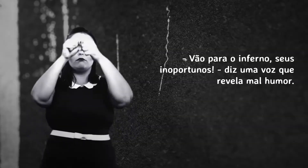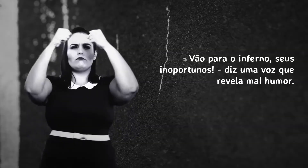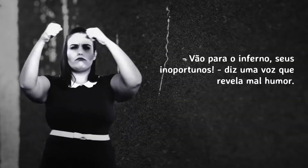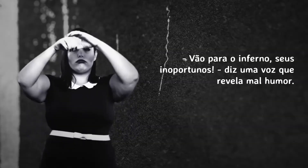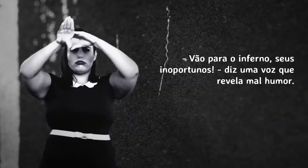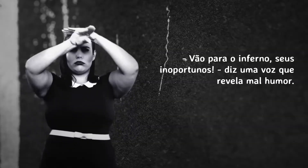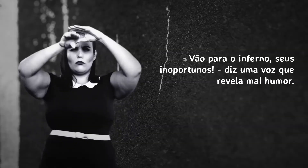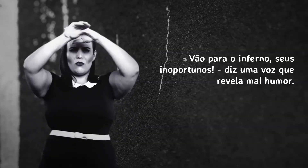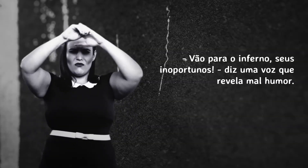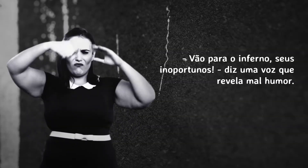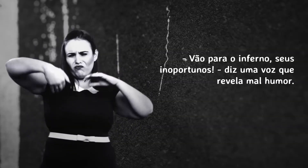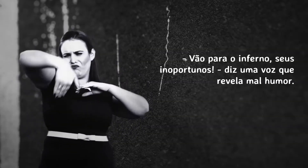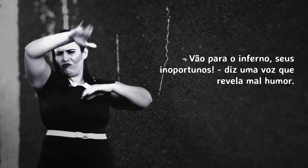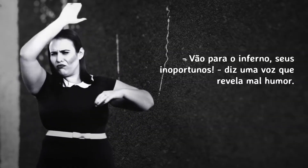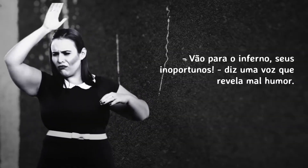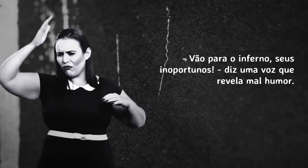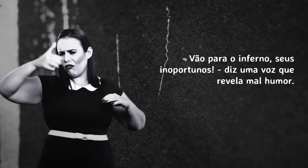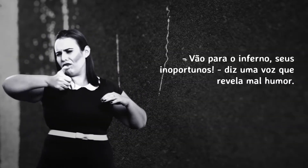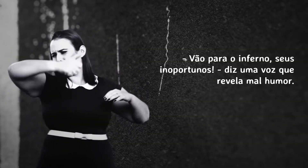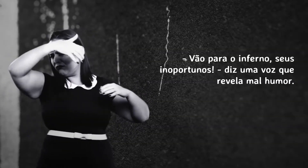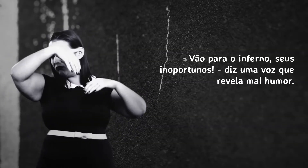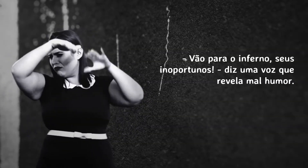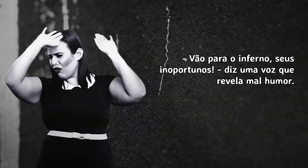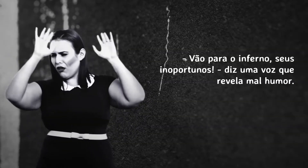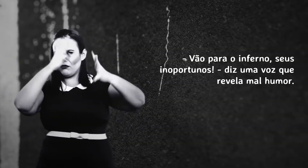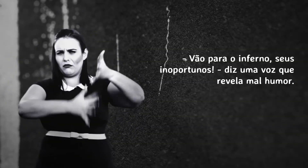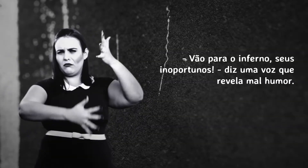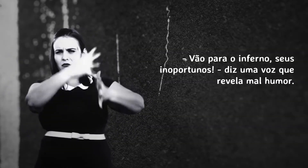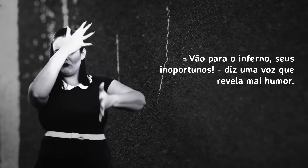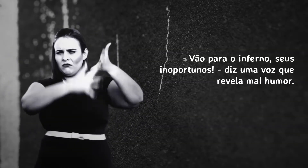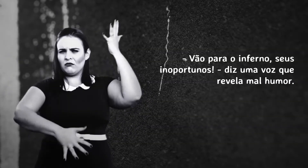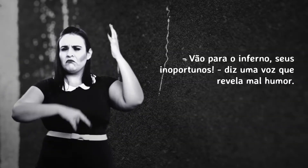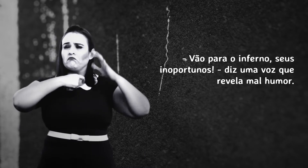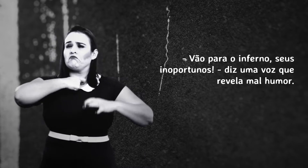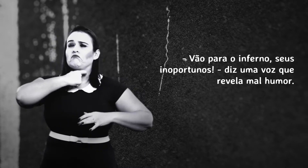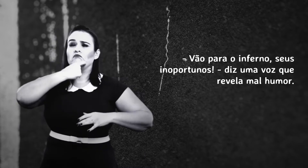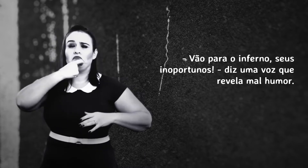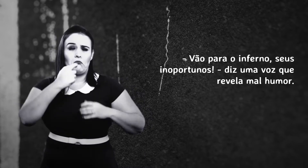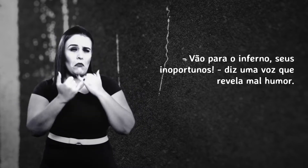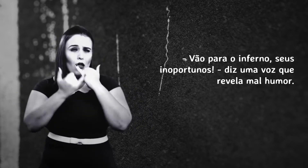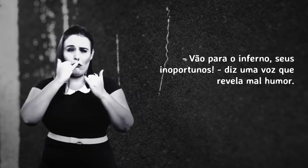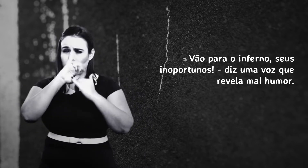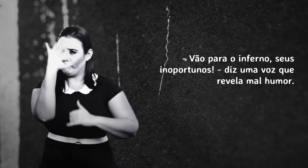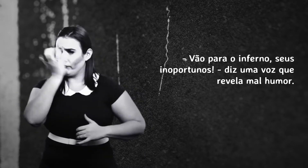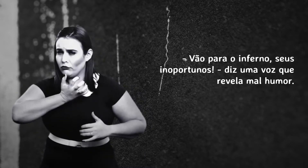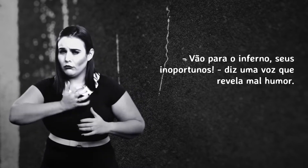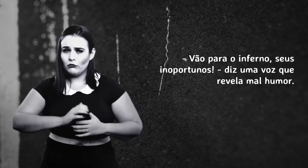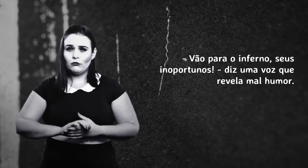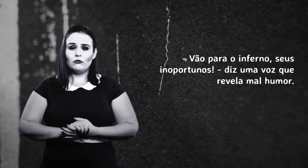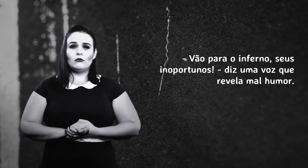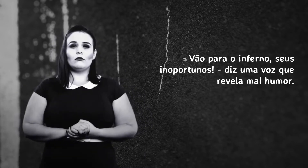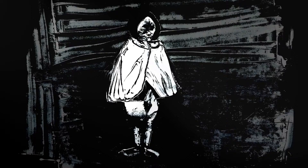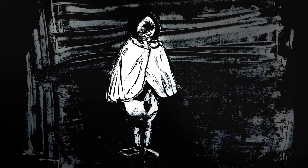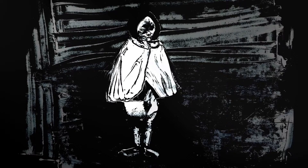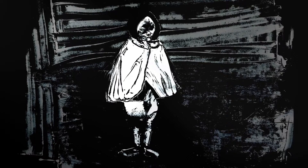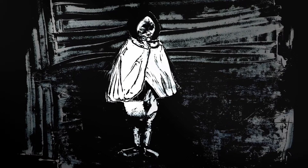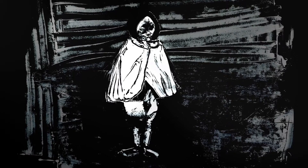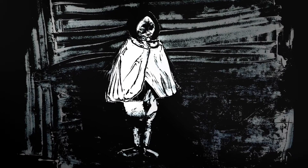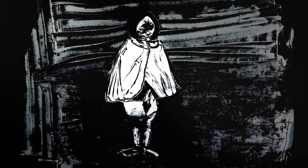o inferno, seus inoportunos! Diz uma voz que revela mau humor. Em meio